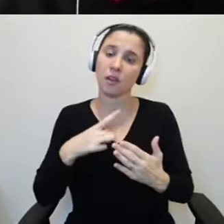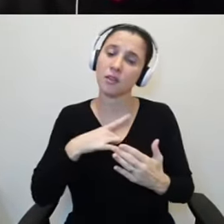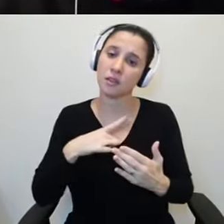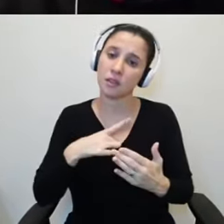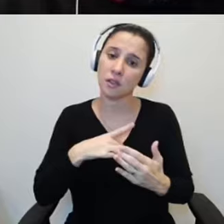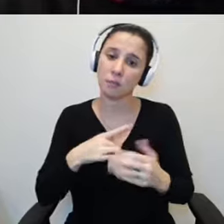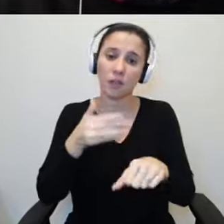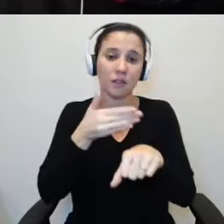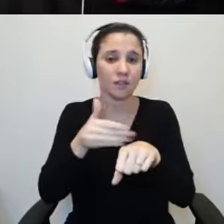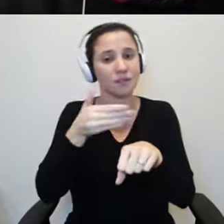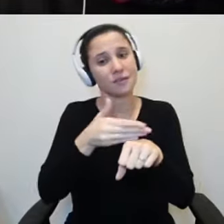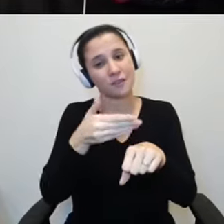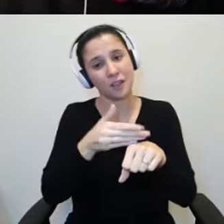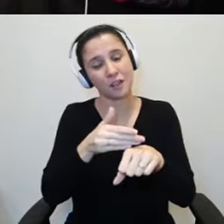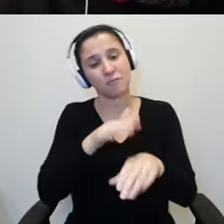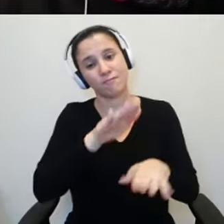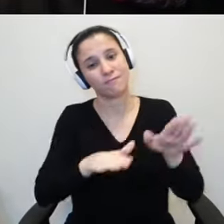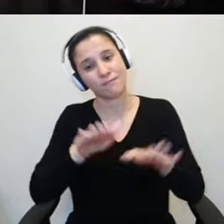de caso a caso.